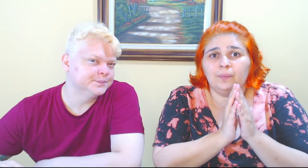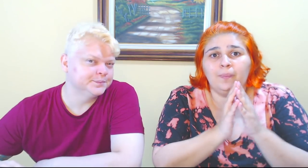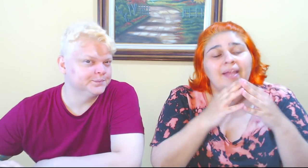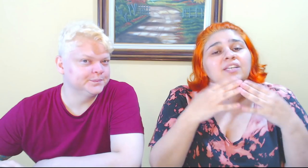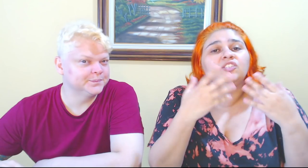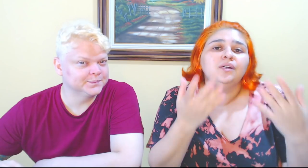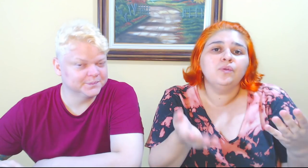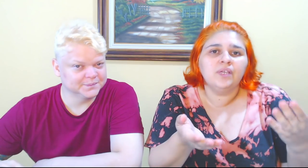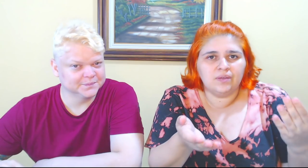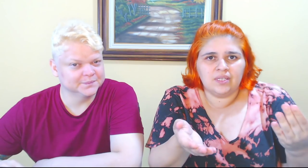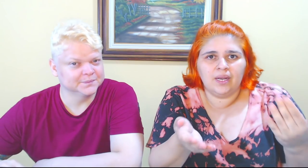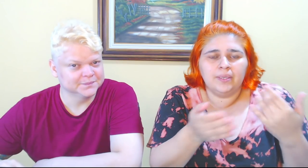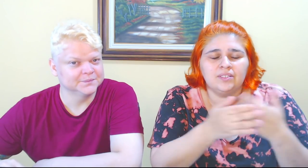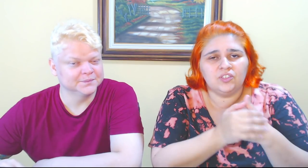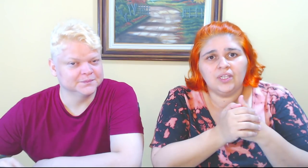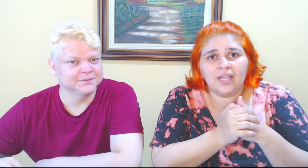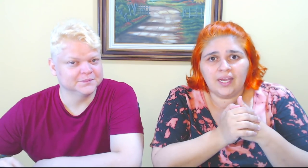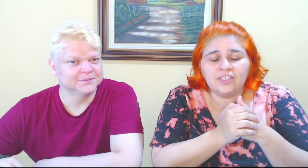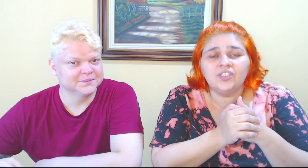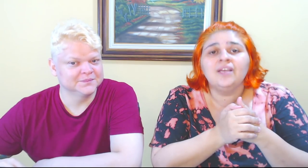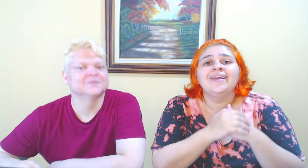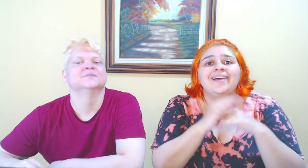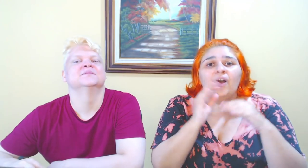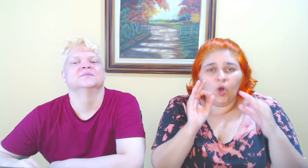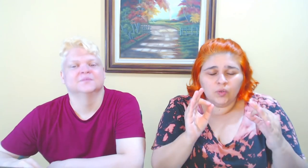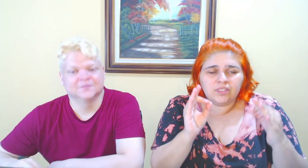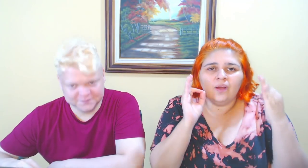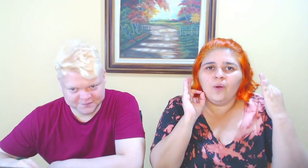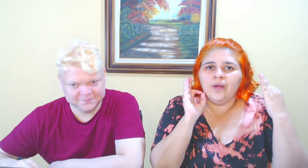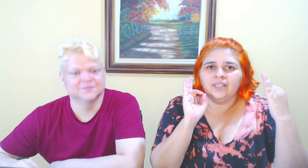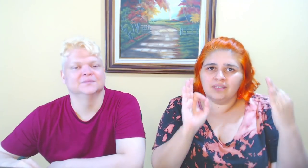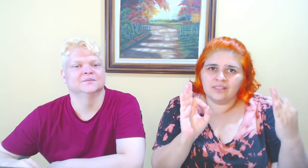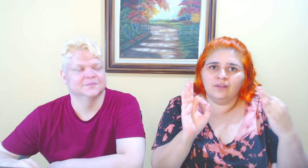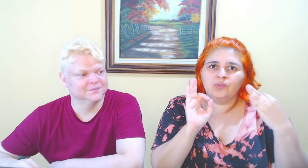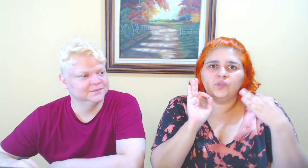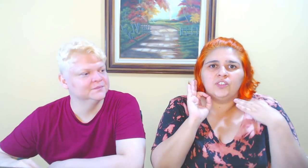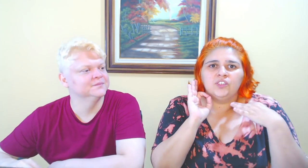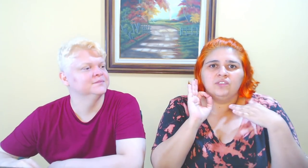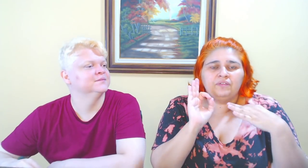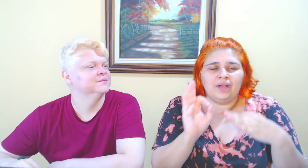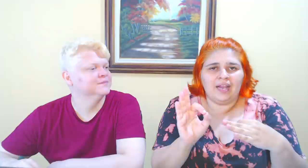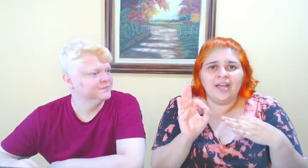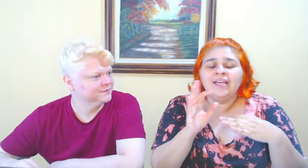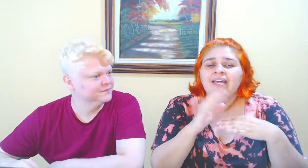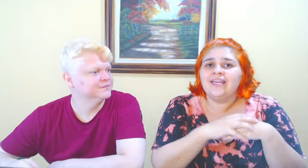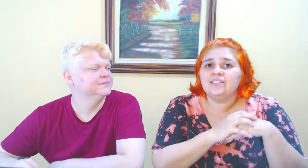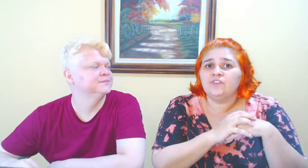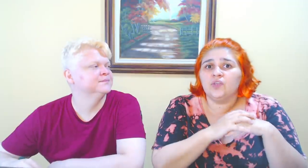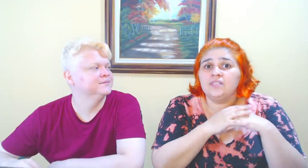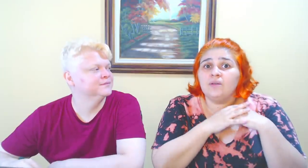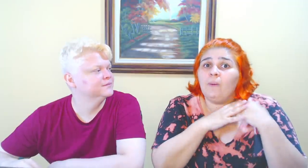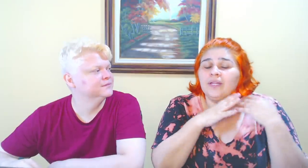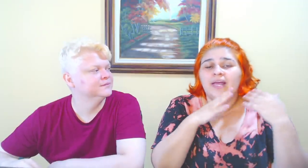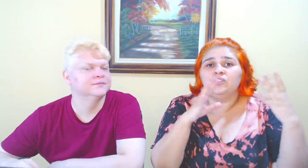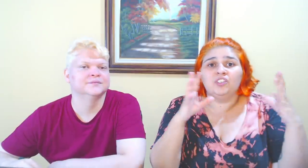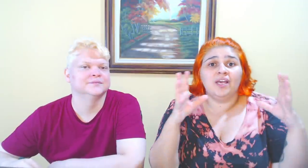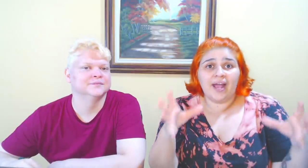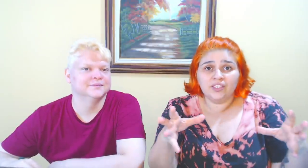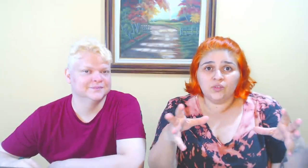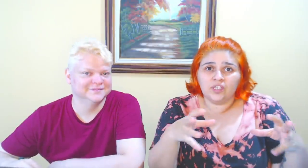planejando ir ao cinema assistir Tenet Ouça com atenção tudo o que a gente vai falar Esse vídeo aqui são comentários gerais do que a